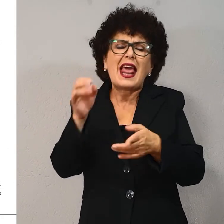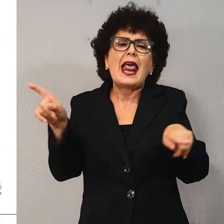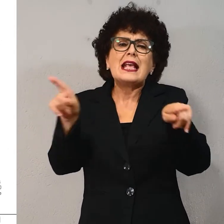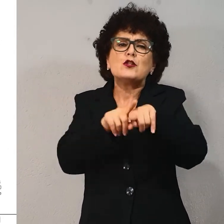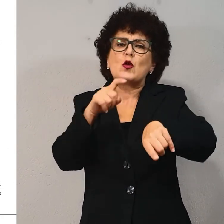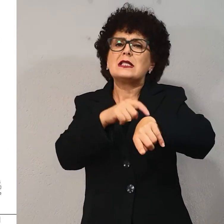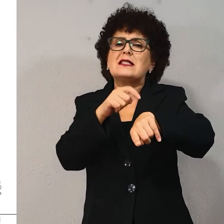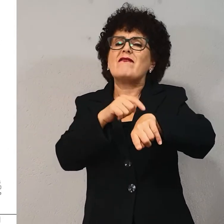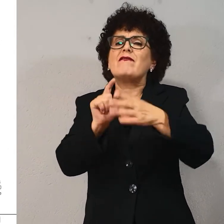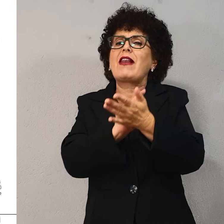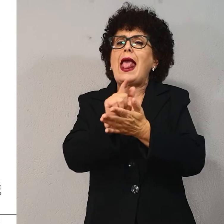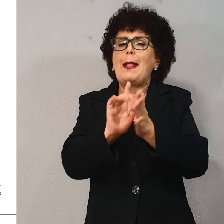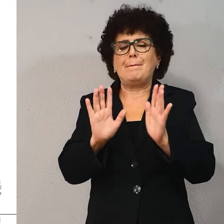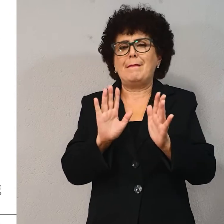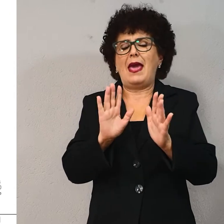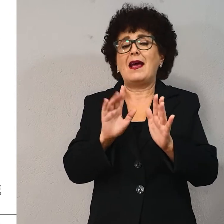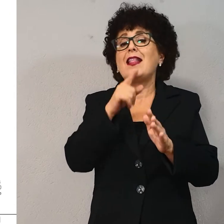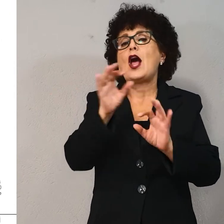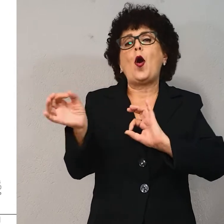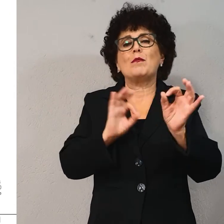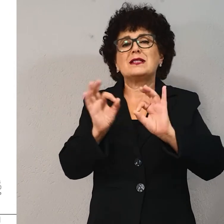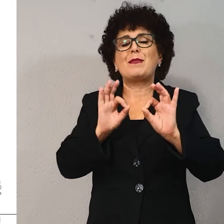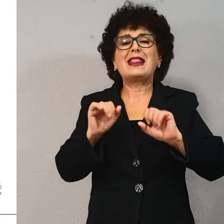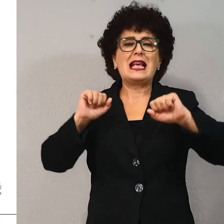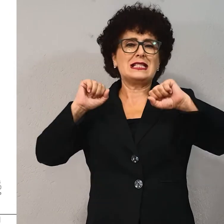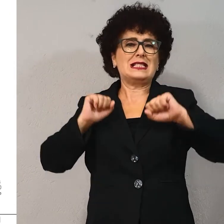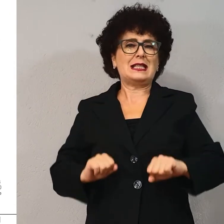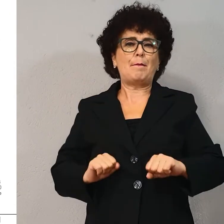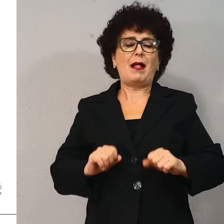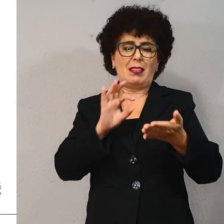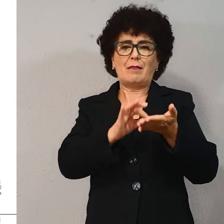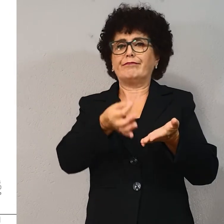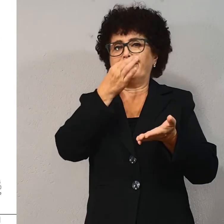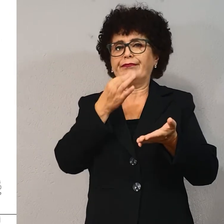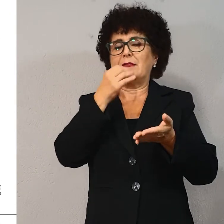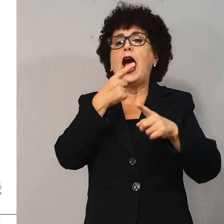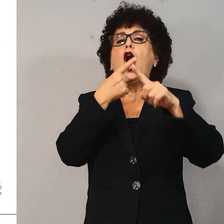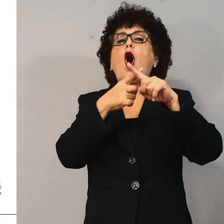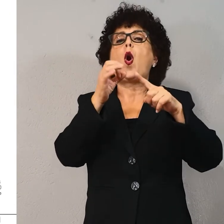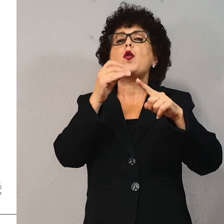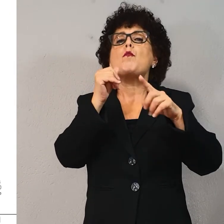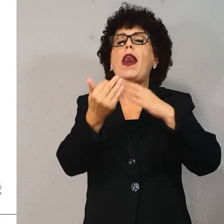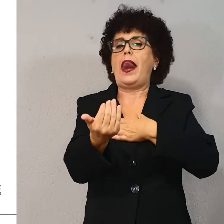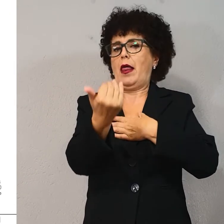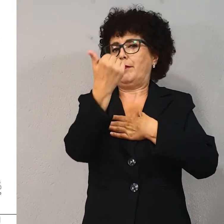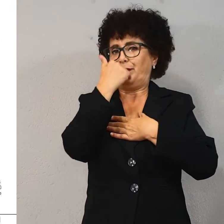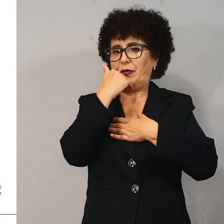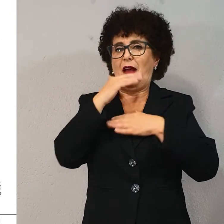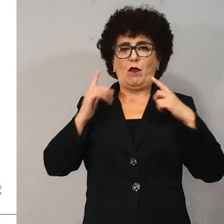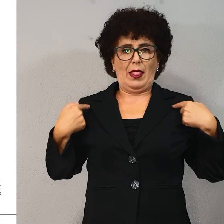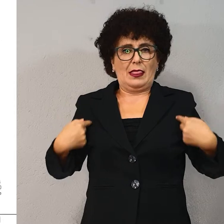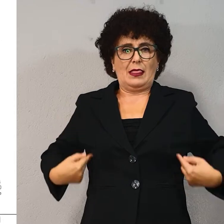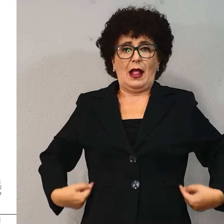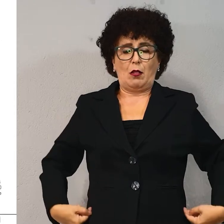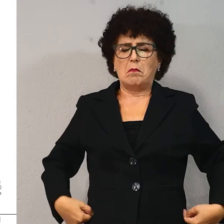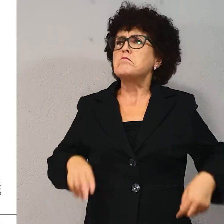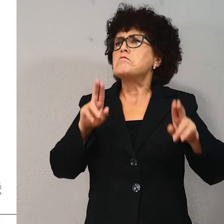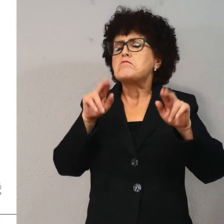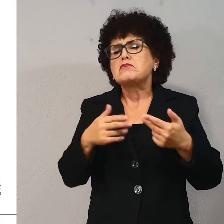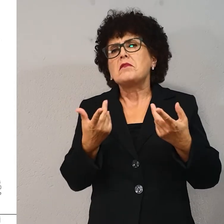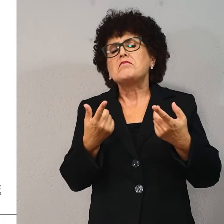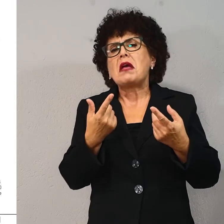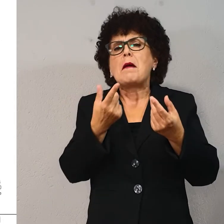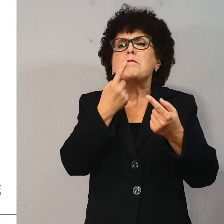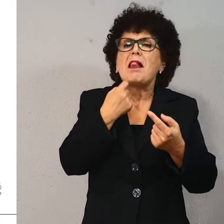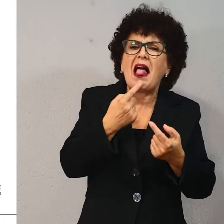исто време за да се обезбеди стабилна контрацепција на хормоните во телото. Може да имаат благи,